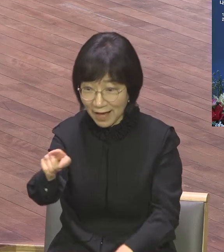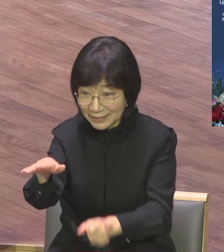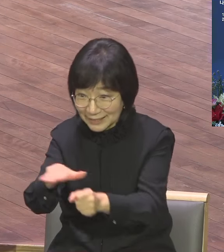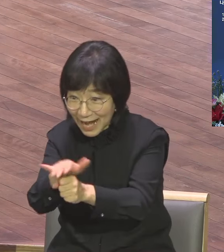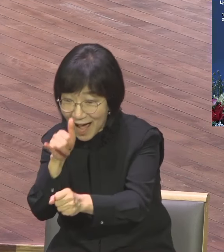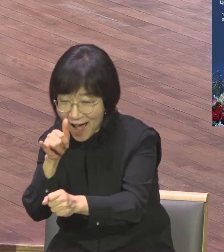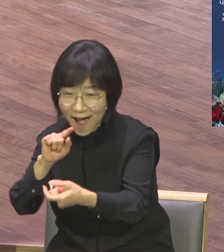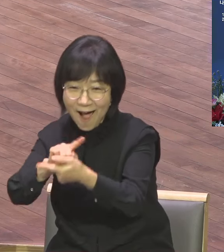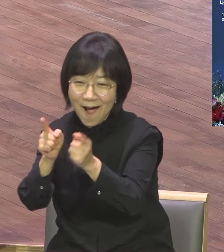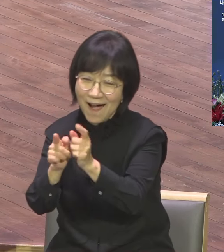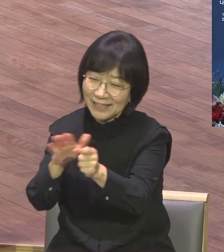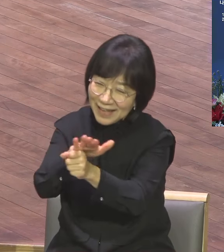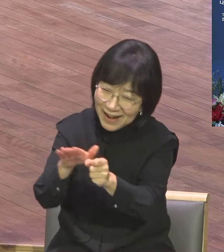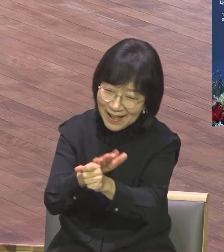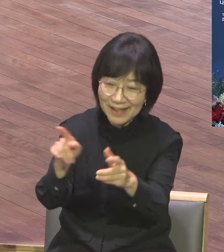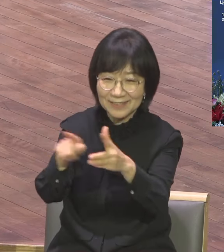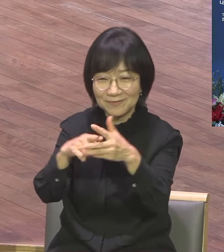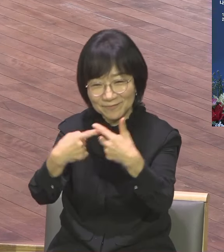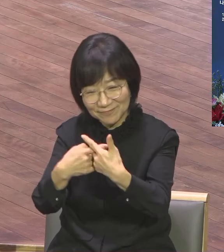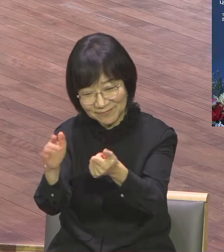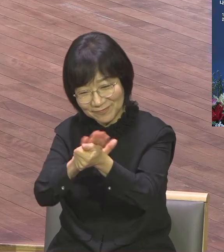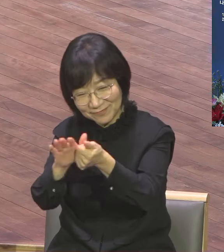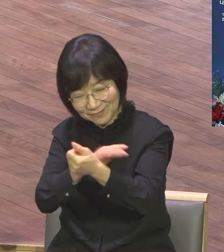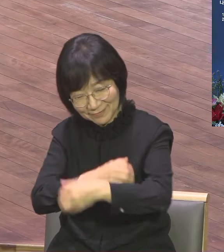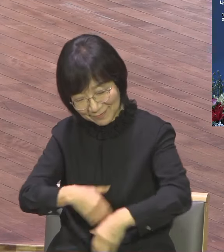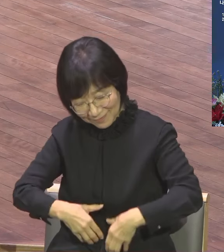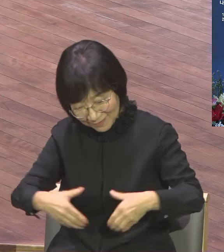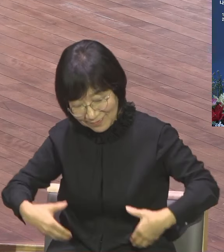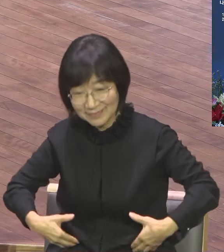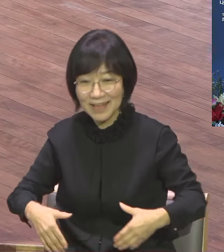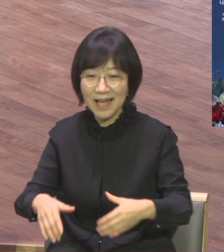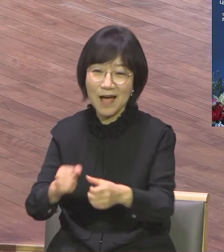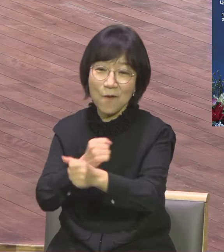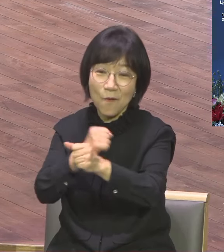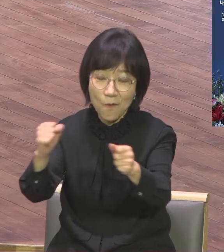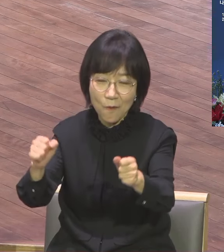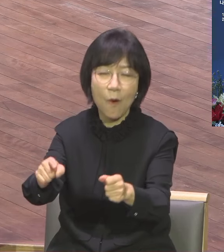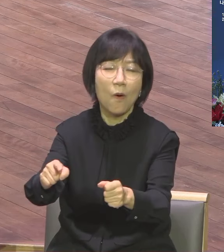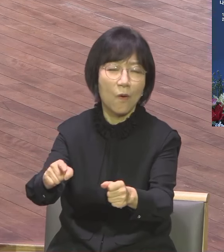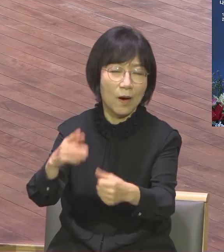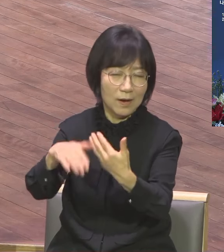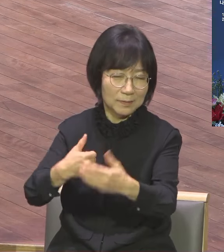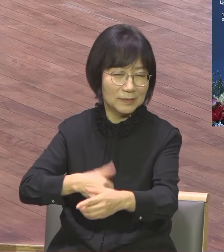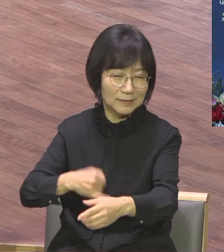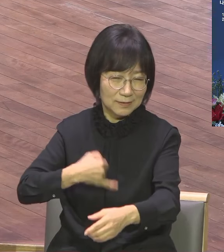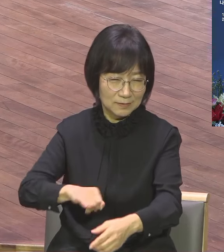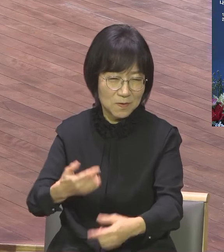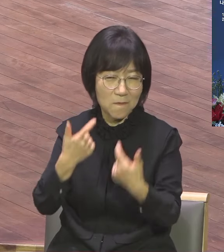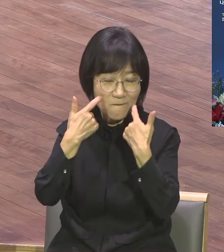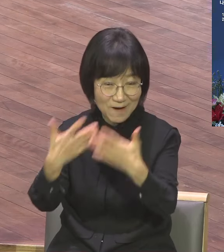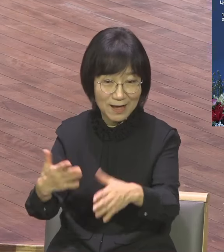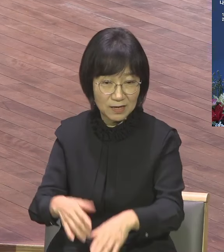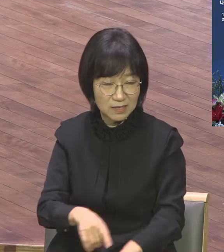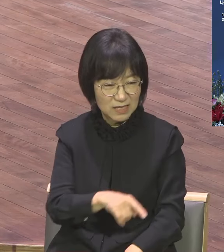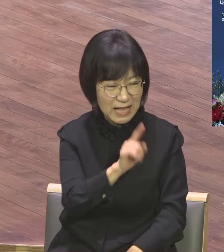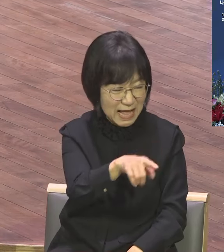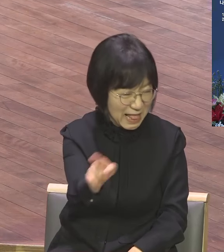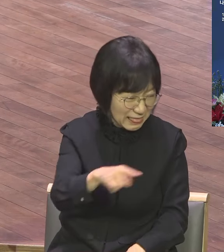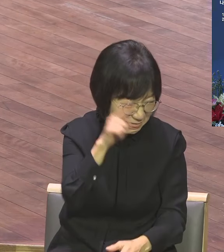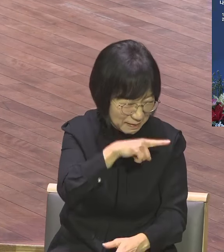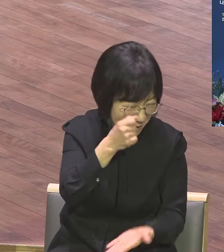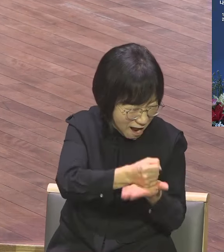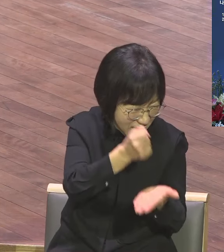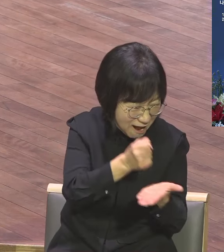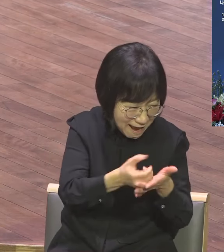서로 사랑하고 이해하고 덮어주고 용서하고 하나 되는 게 하나님의 자녀예요. 내 이간 붙이고